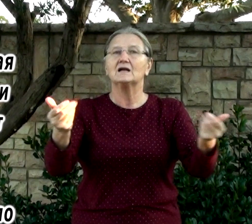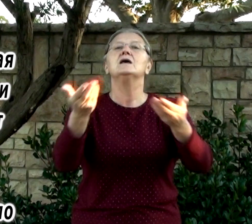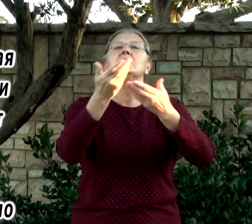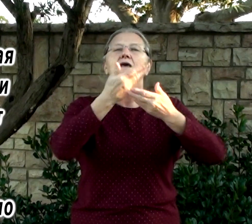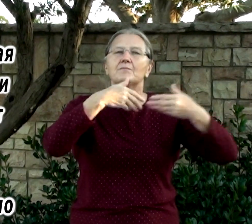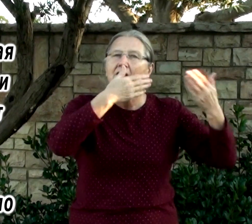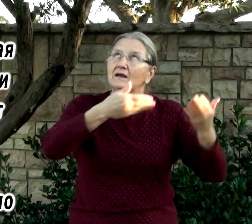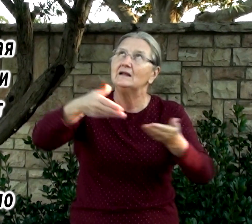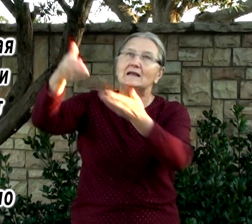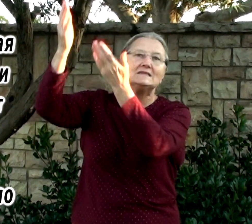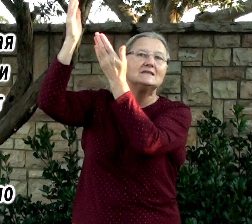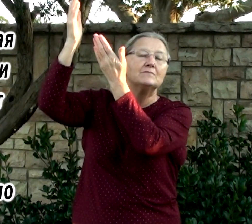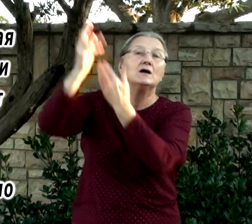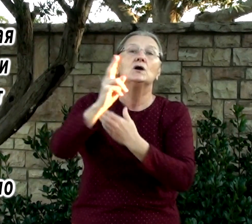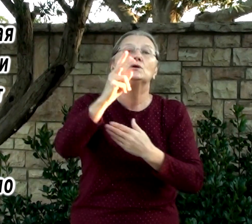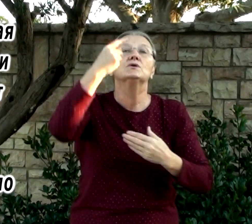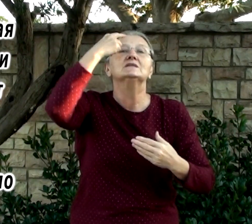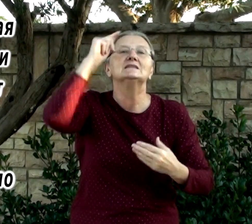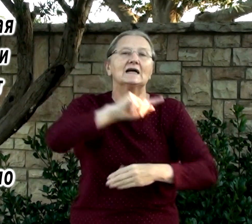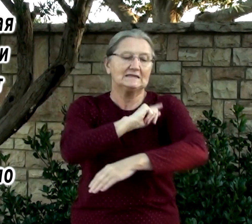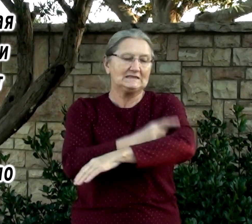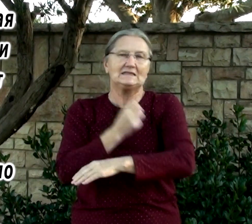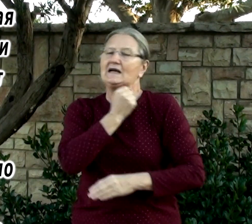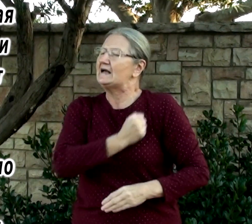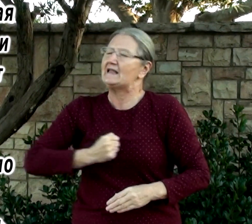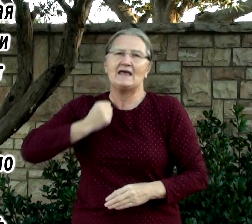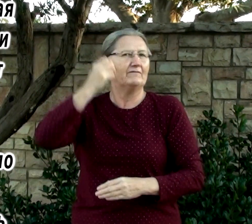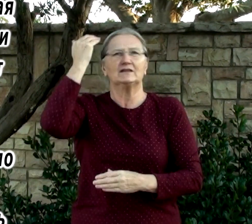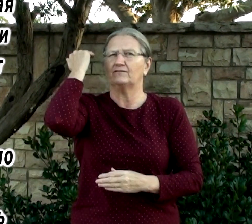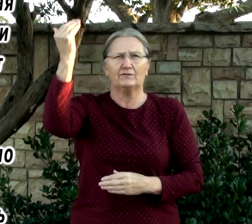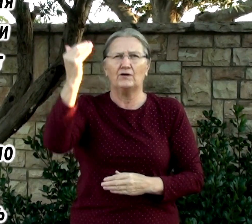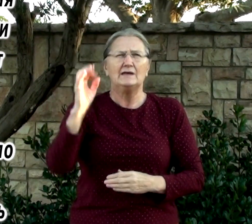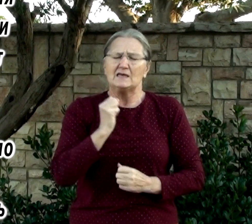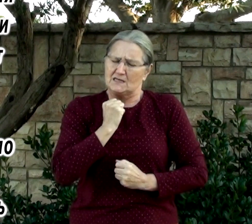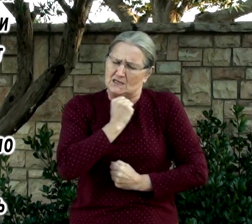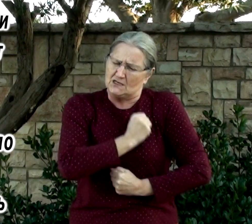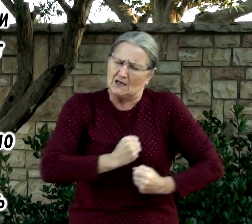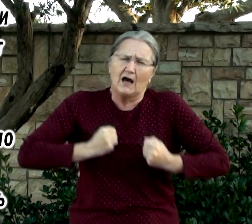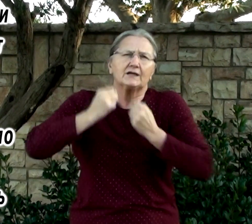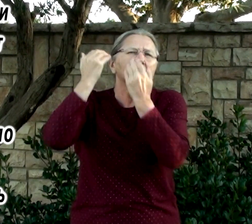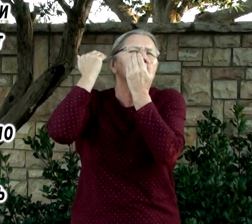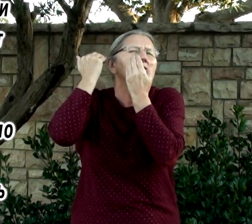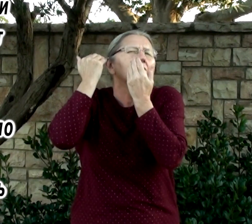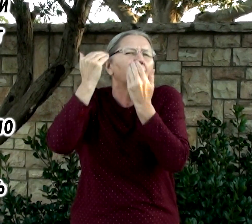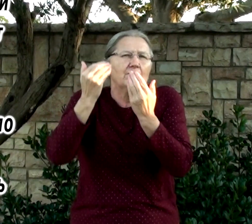и мы летим. Кто знает силу гнева Твоего и ярость Твою по мере